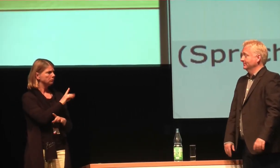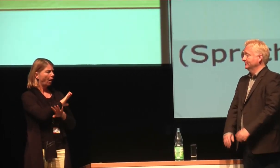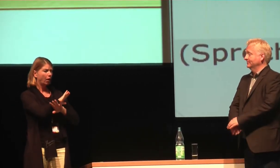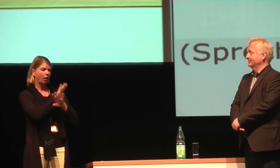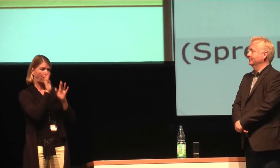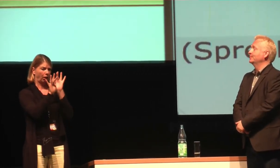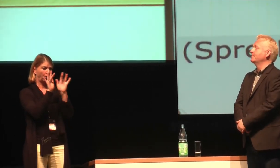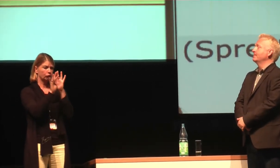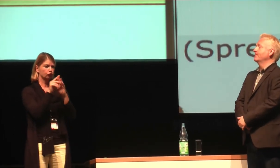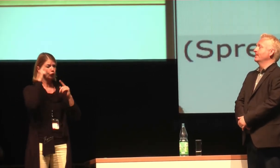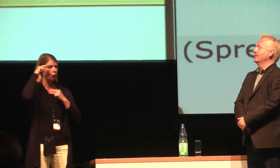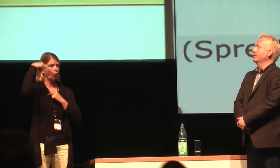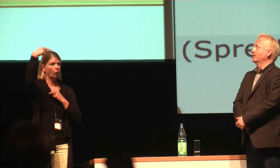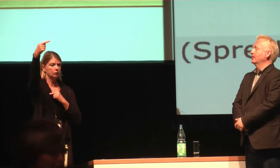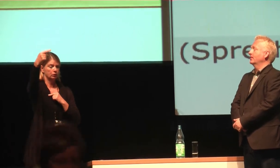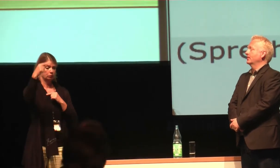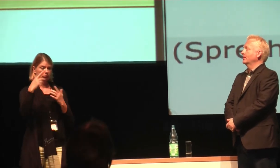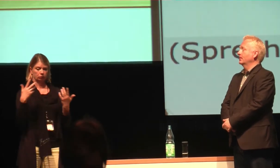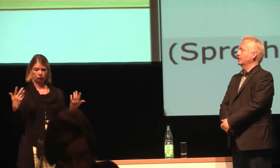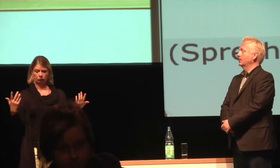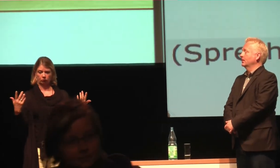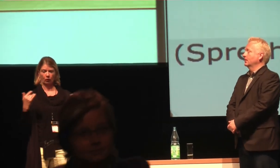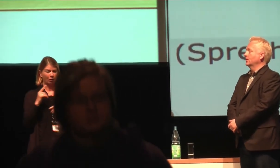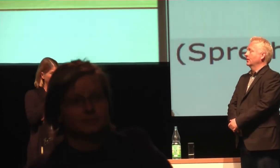Vielen Dank.